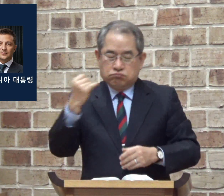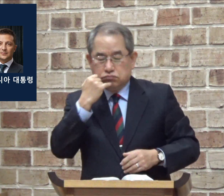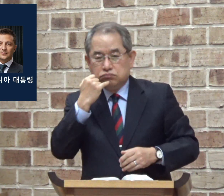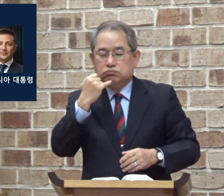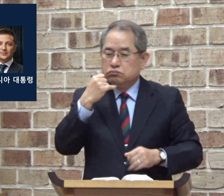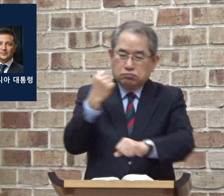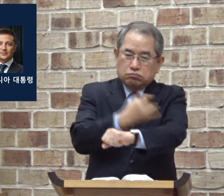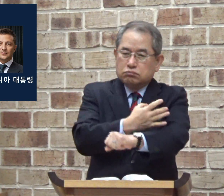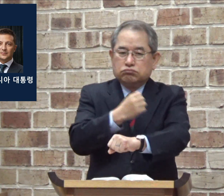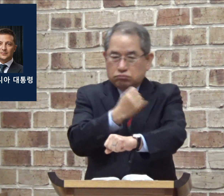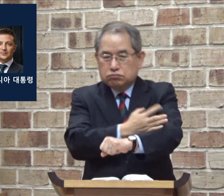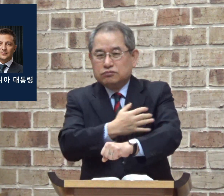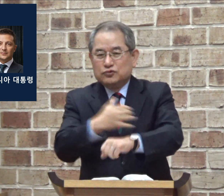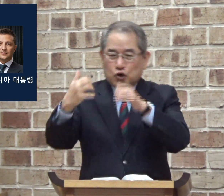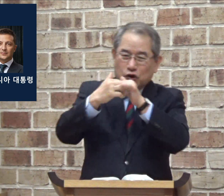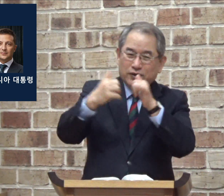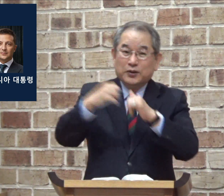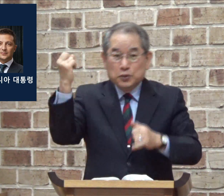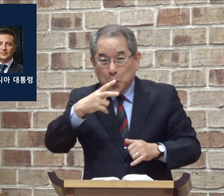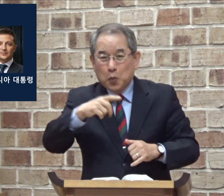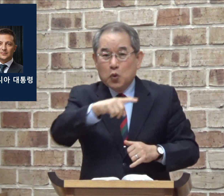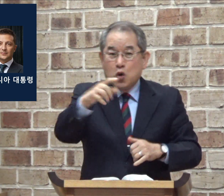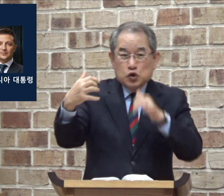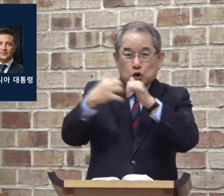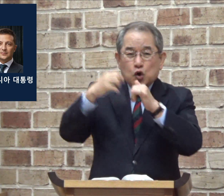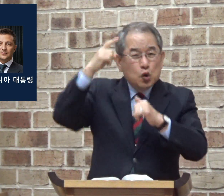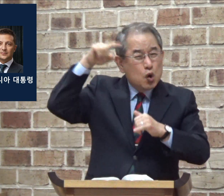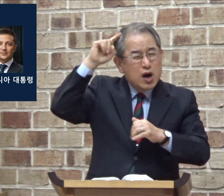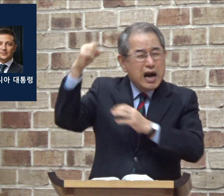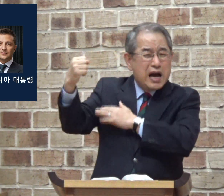나왔는데 아주 그분은 용기가 있는 사람입니다. 전쟁이 났을 때